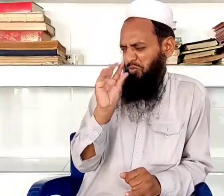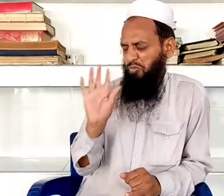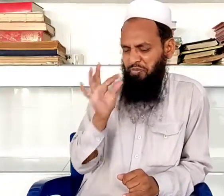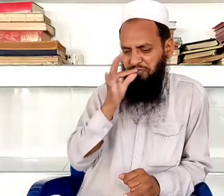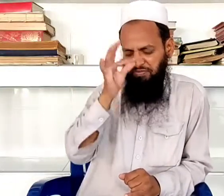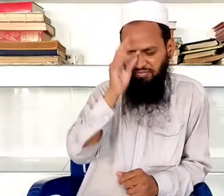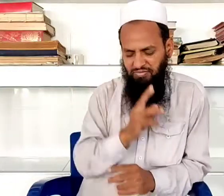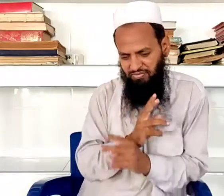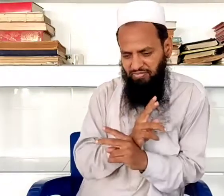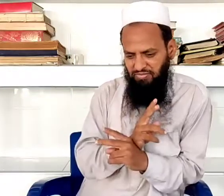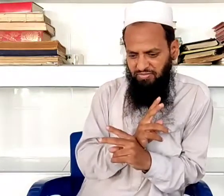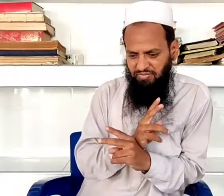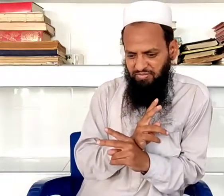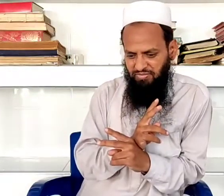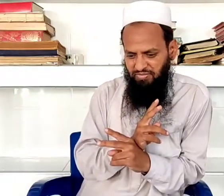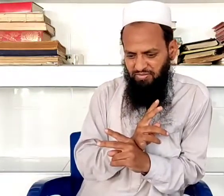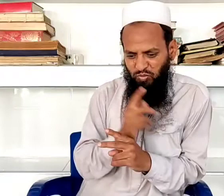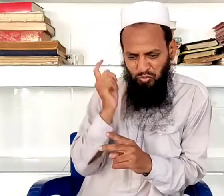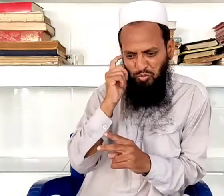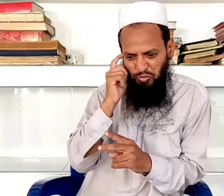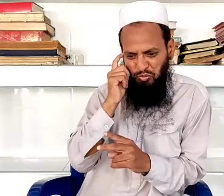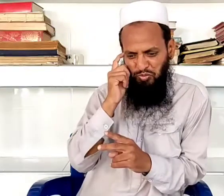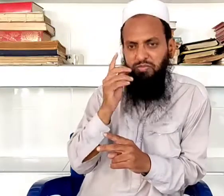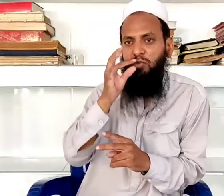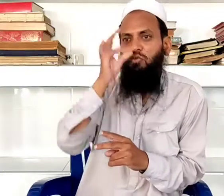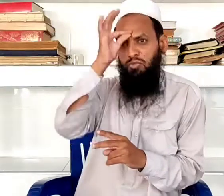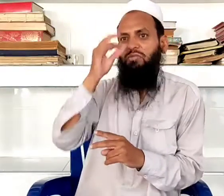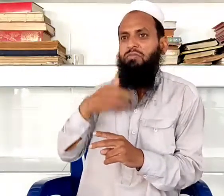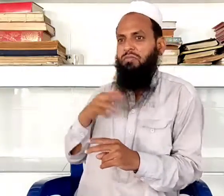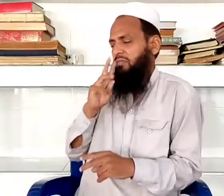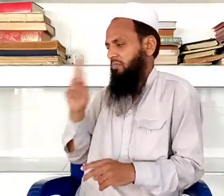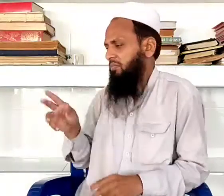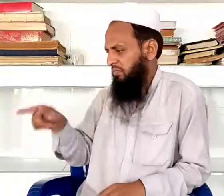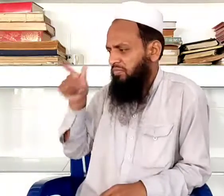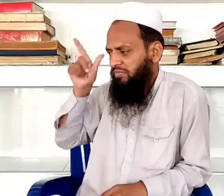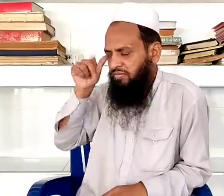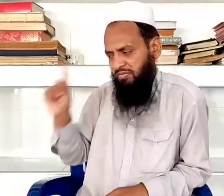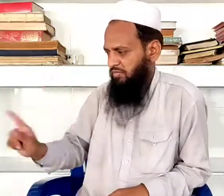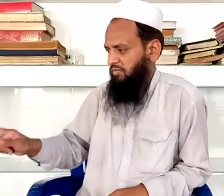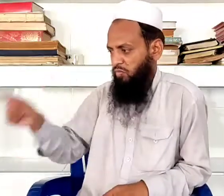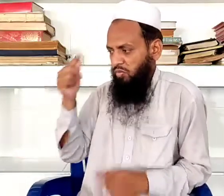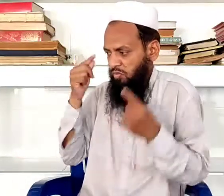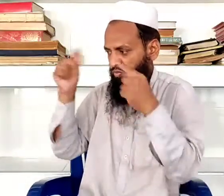المرتضیٰ رضی اللہ تعالی دراسا دیا ہویا فرمایا علی پریشان نہ ہو تم کیوں